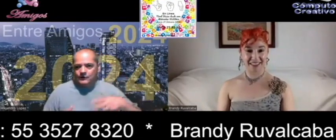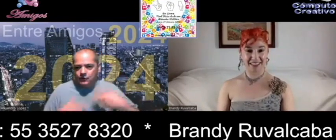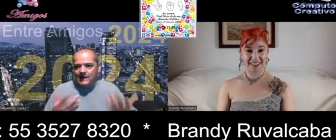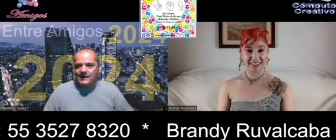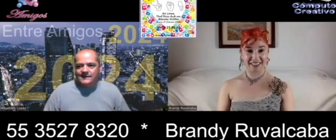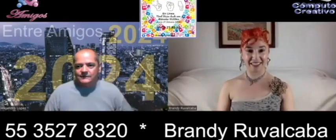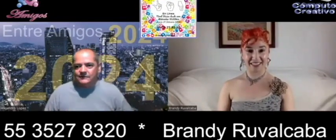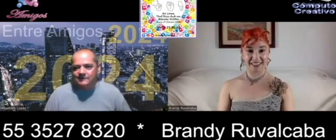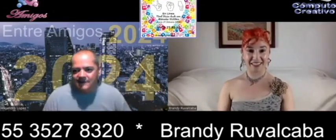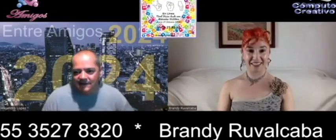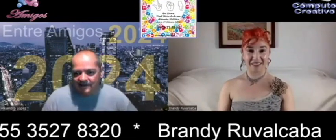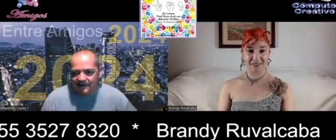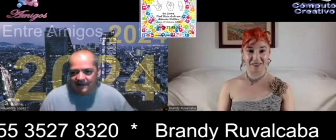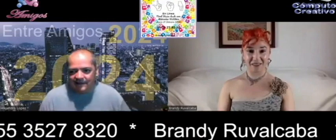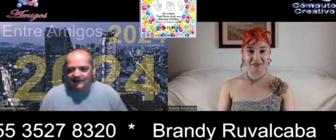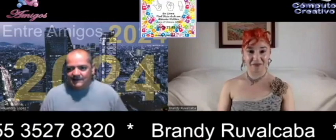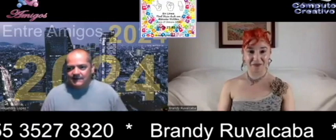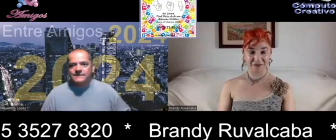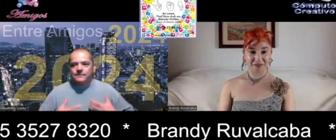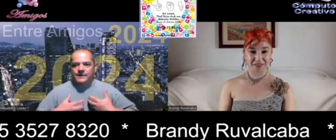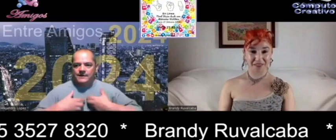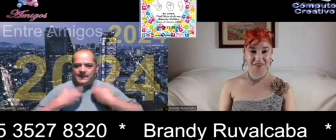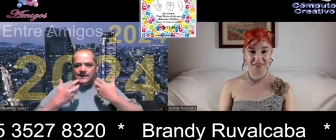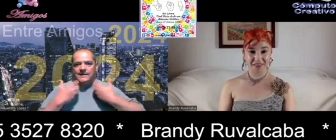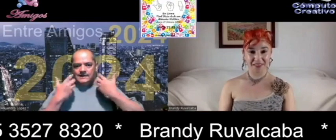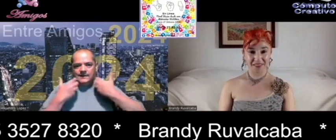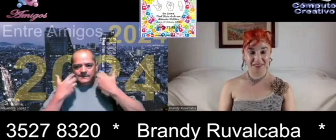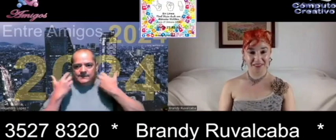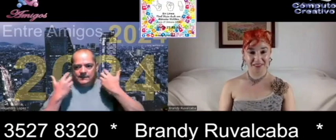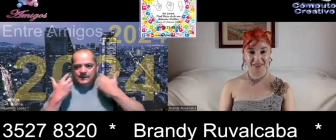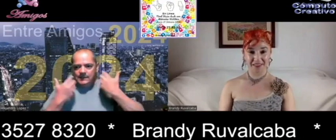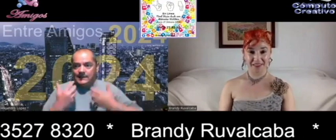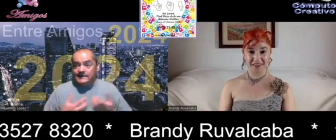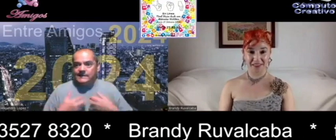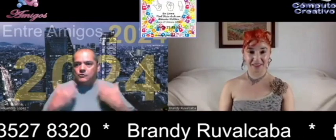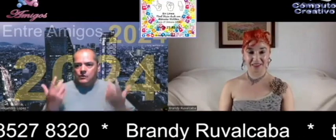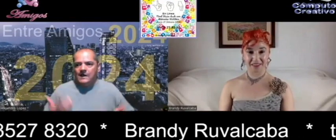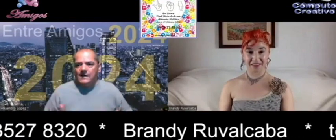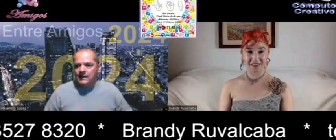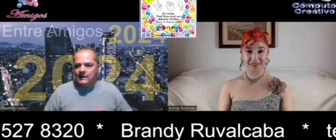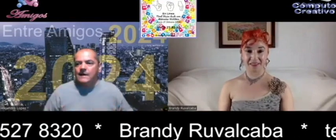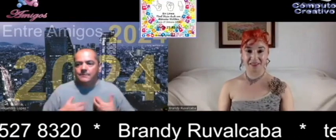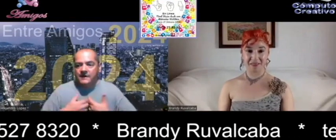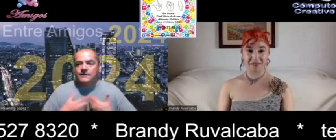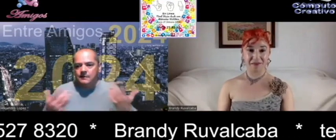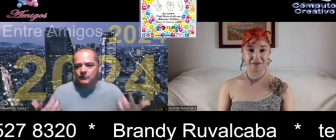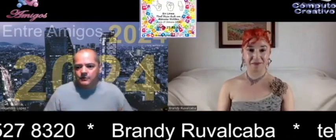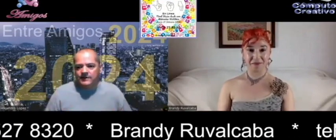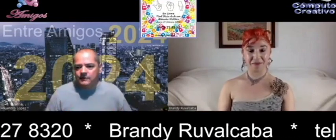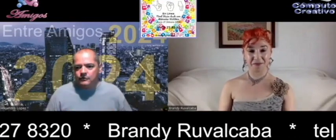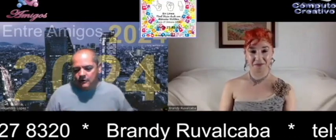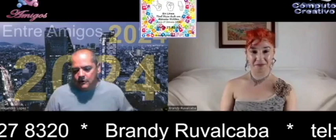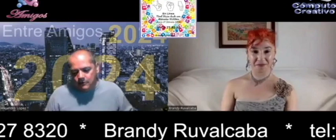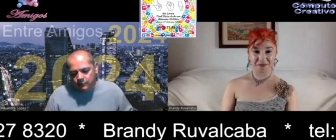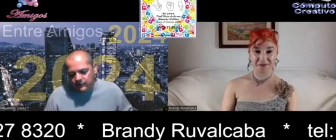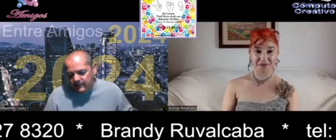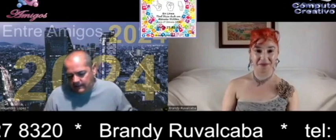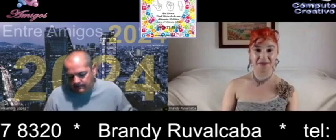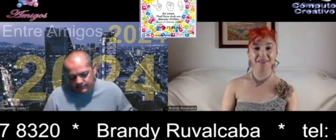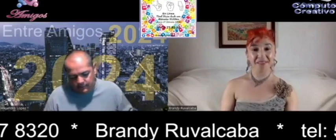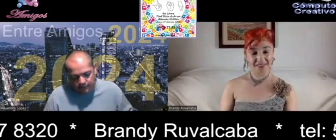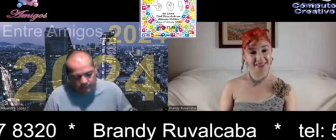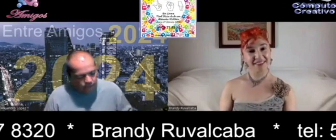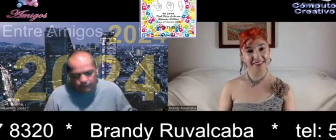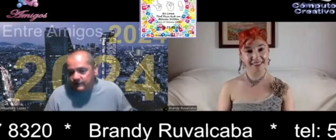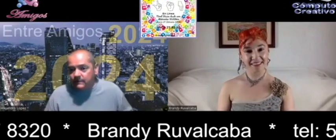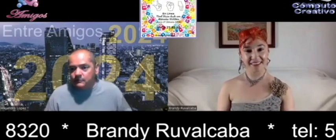tipo actorales, ¿no? De que tienes que aprender, a gesticular, aparte del movimiento, porque